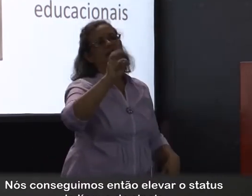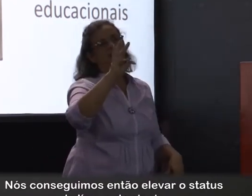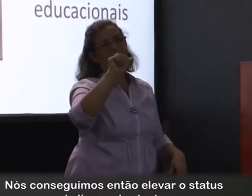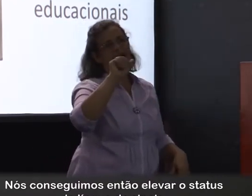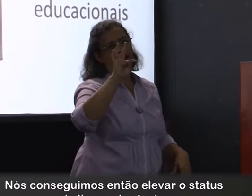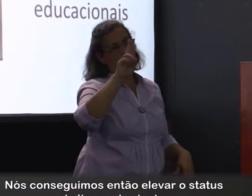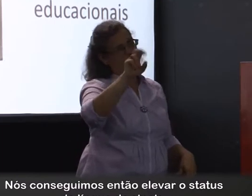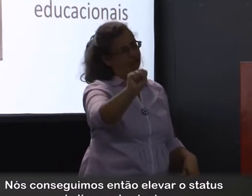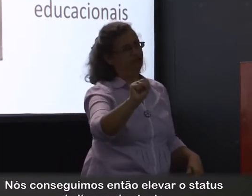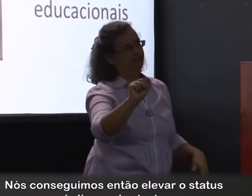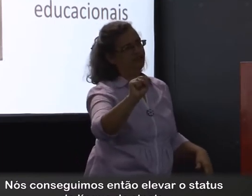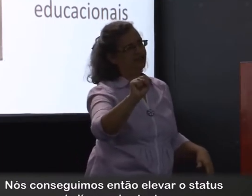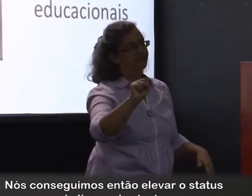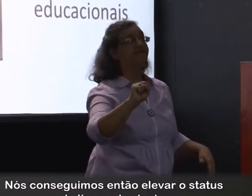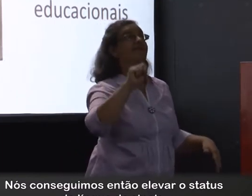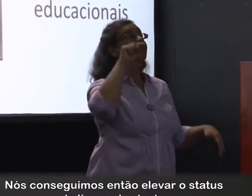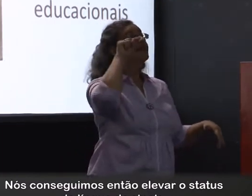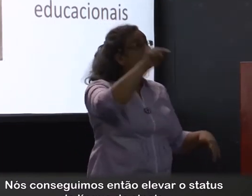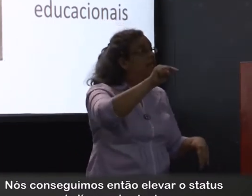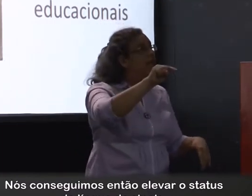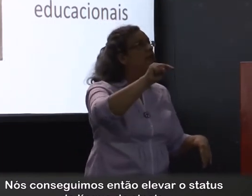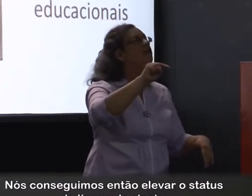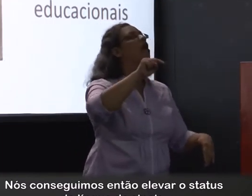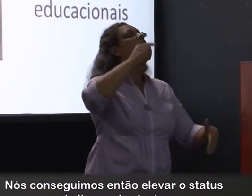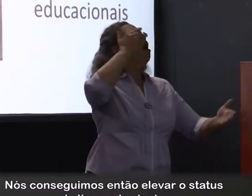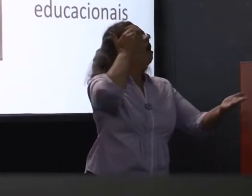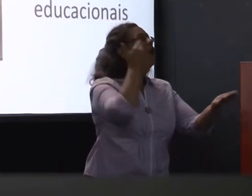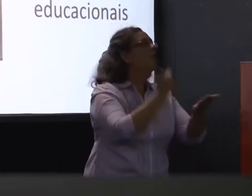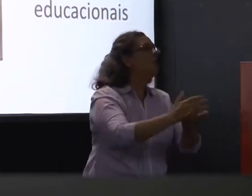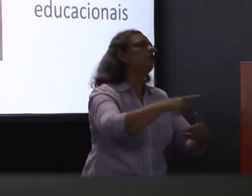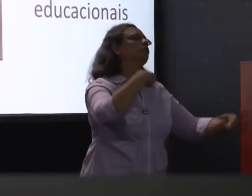conseguimos elevar o status da língua de sinais.